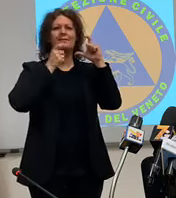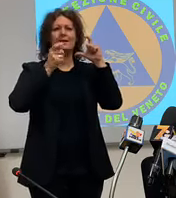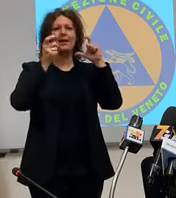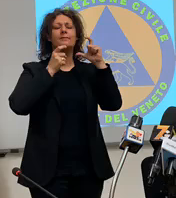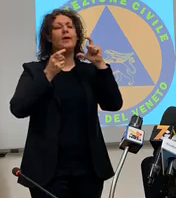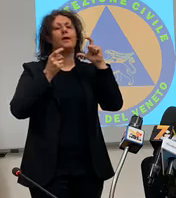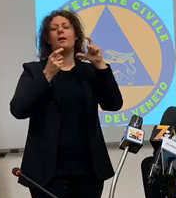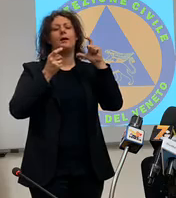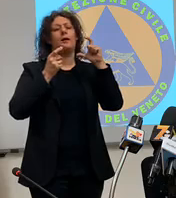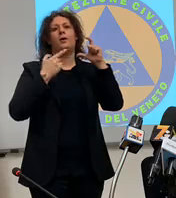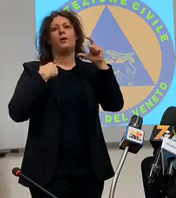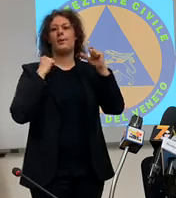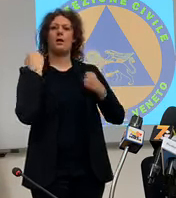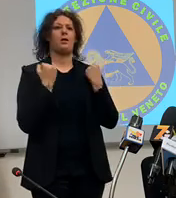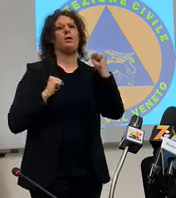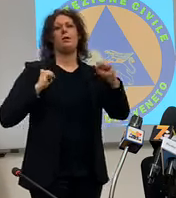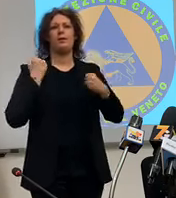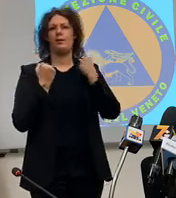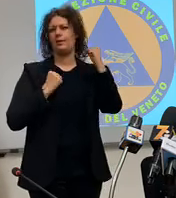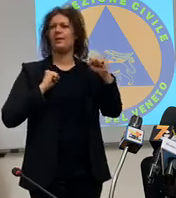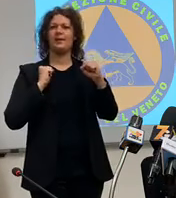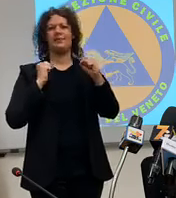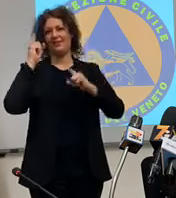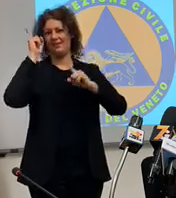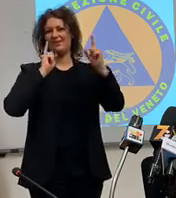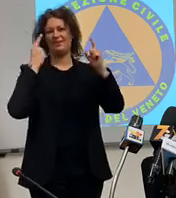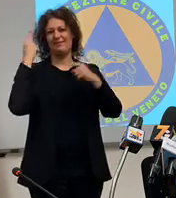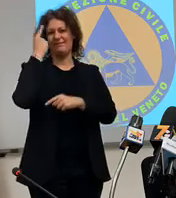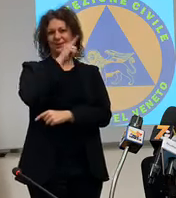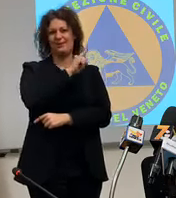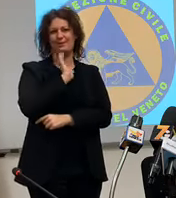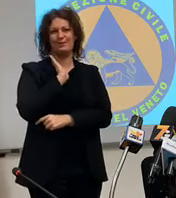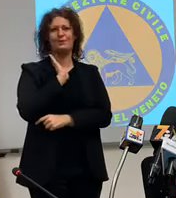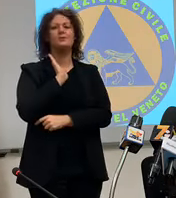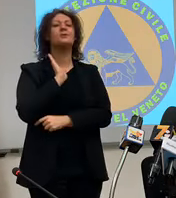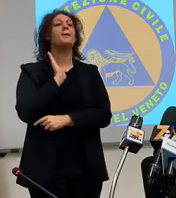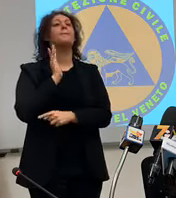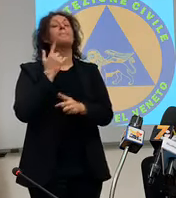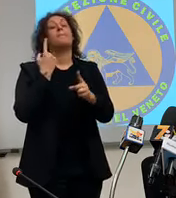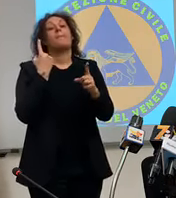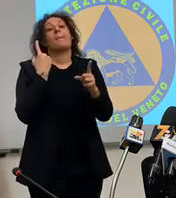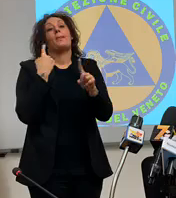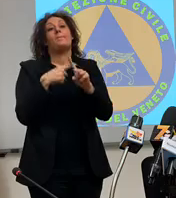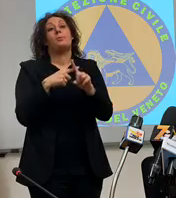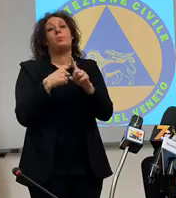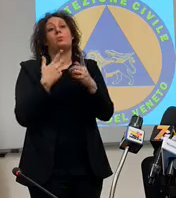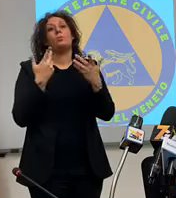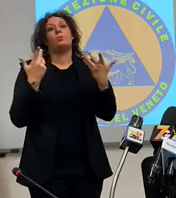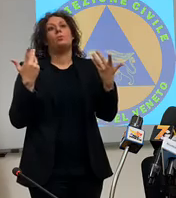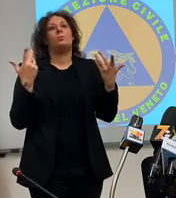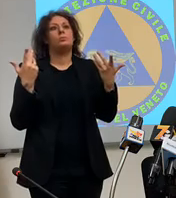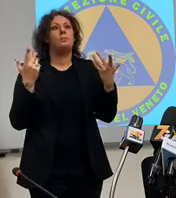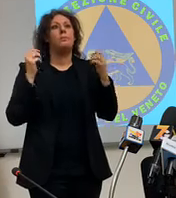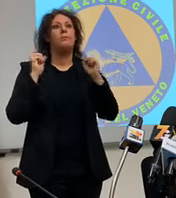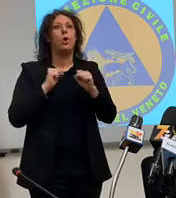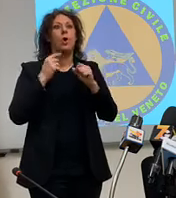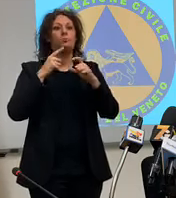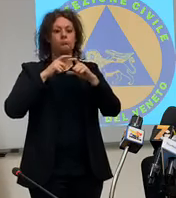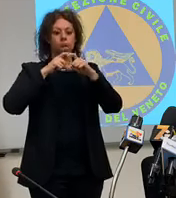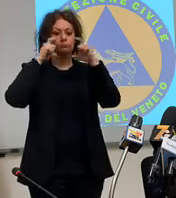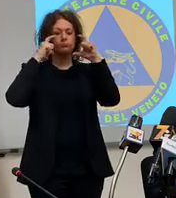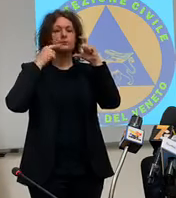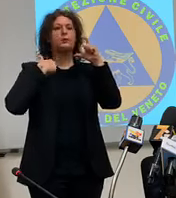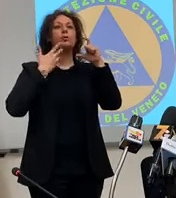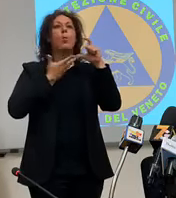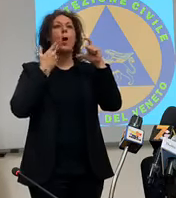a tenerle Quindi come comportamento Insomma è una cosa e poi anche perché insomma non sappiamo se magari gli dà fastidio a